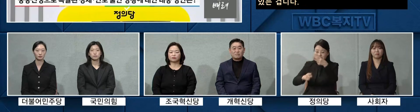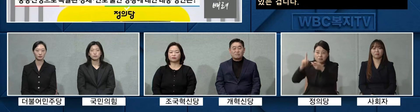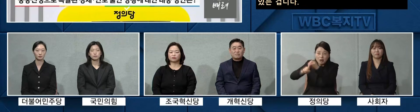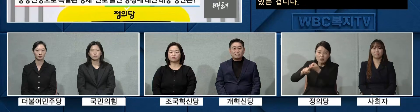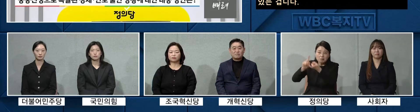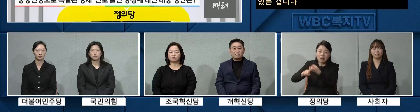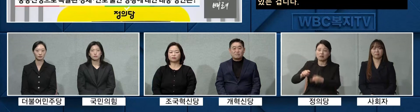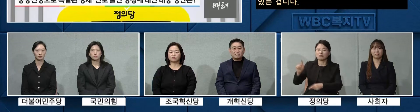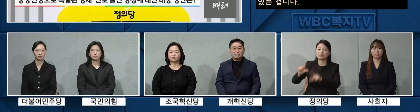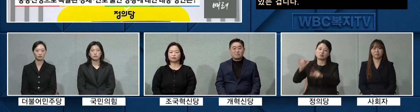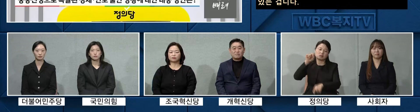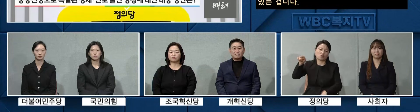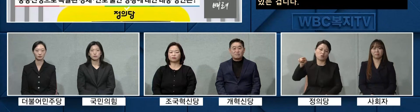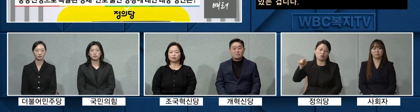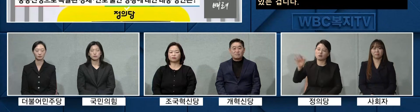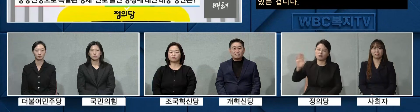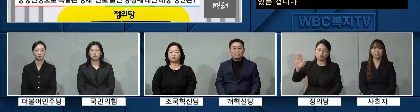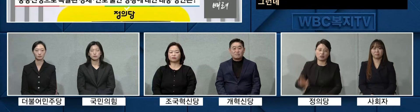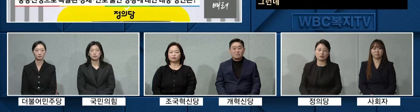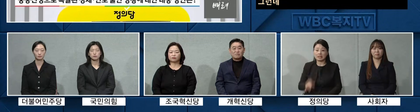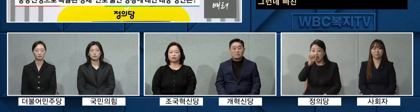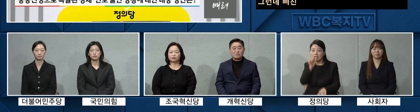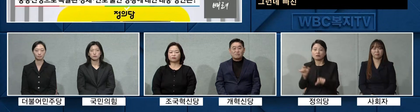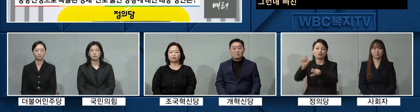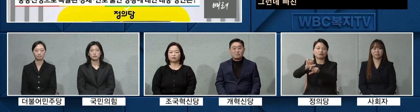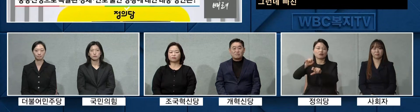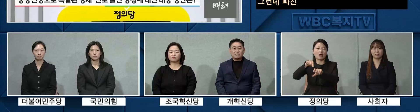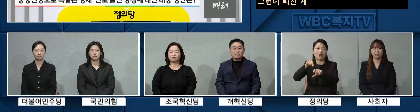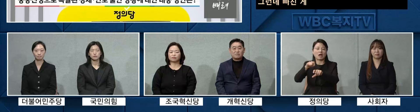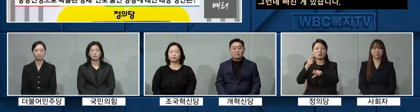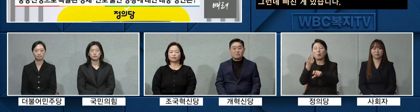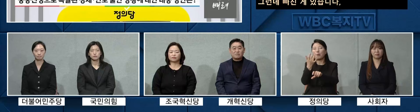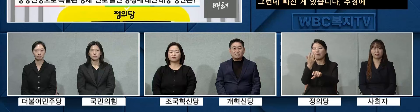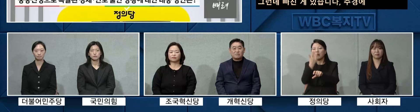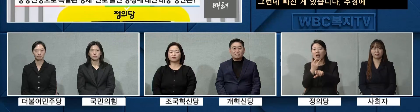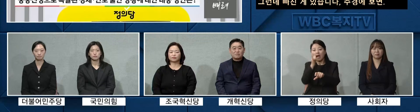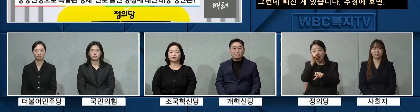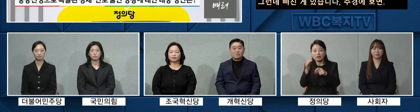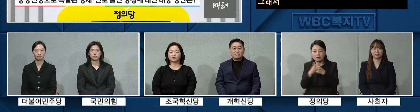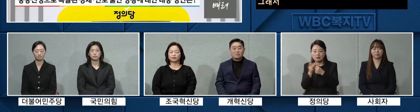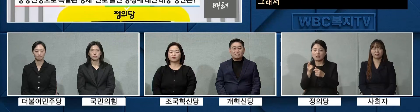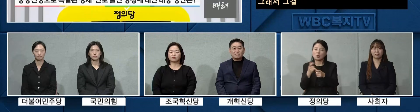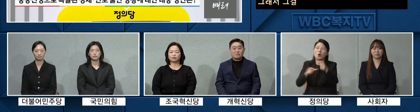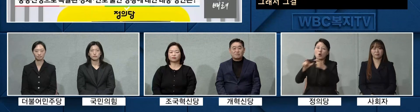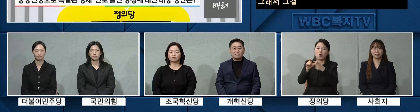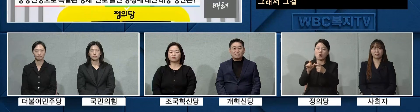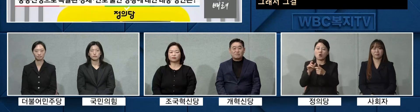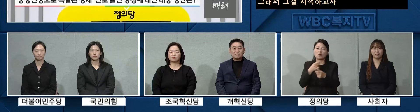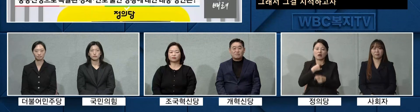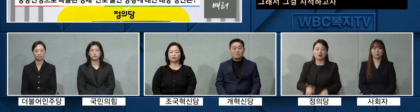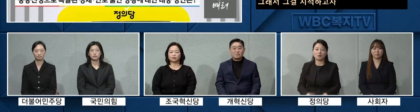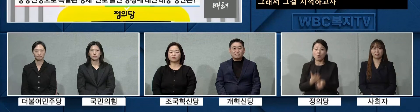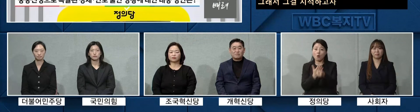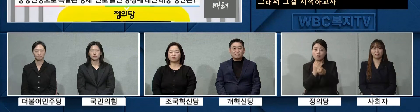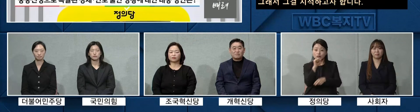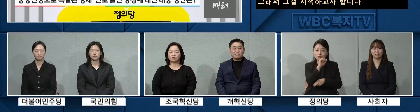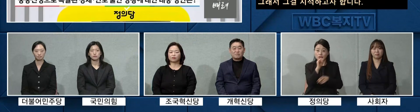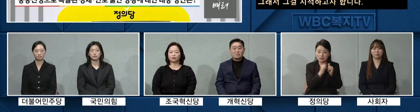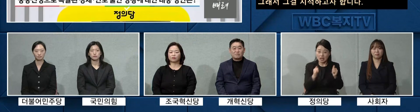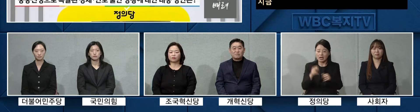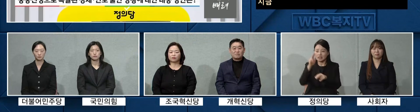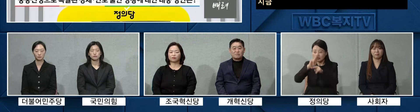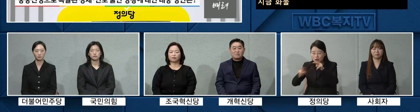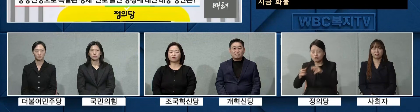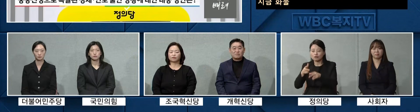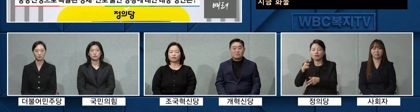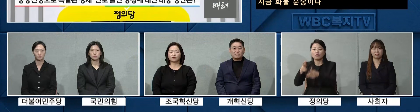그런데 빠진 게 있습니다. 추경에 보면. 그래서 그걸 좀 지적하고자 합니다. 지금 화물 운송이나 석유화학 등 직격탄을